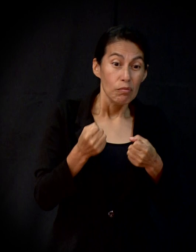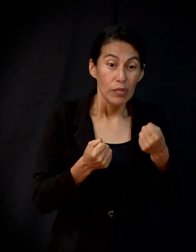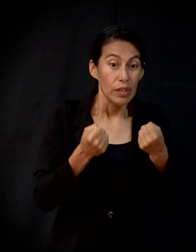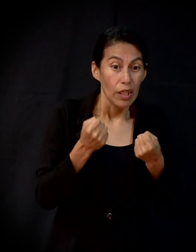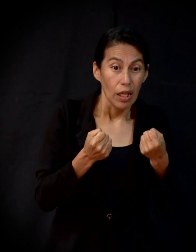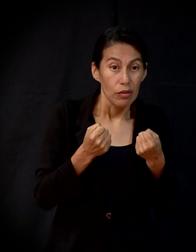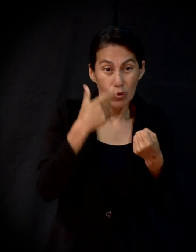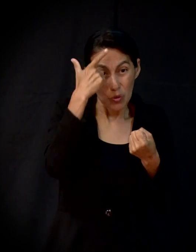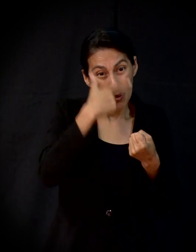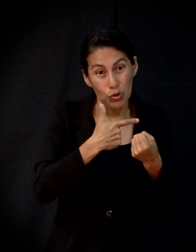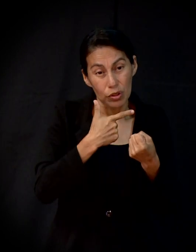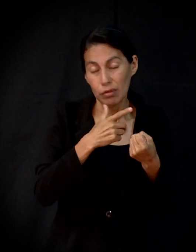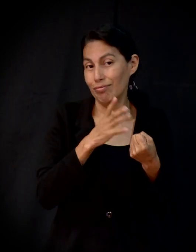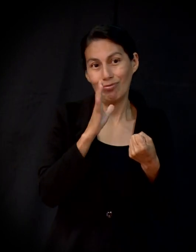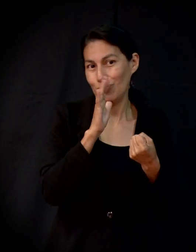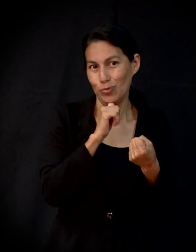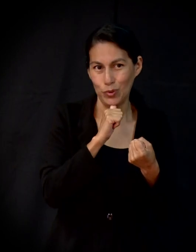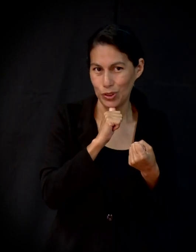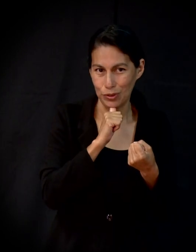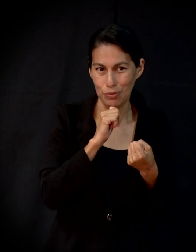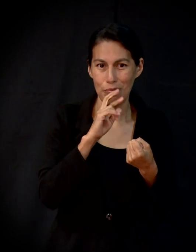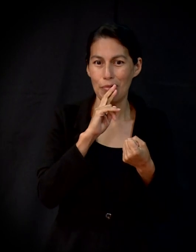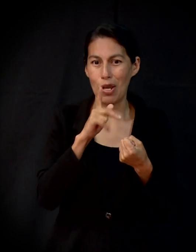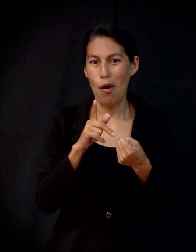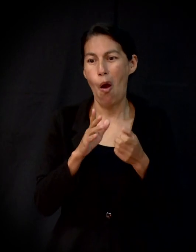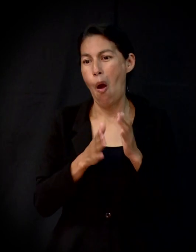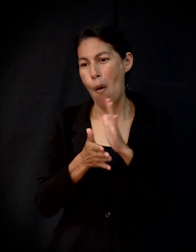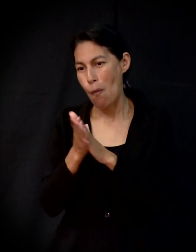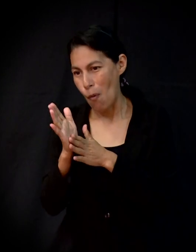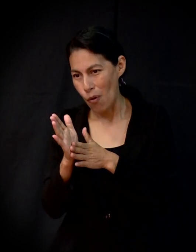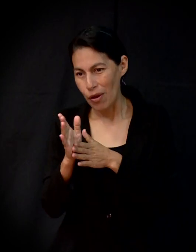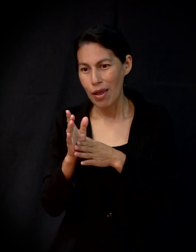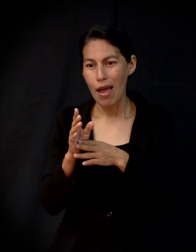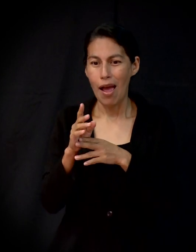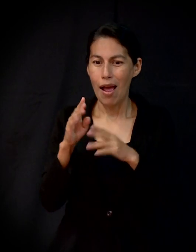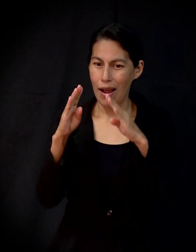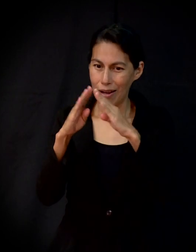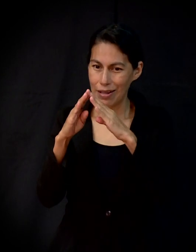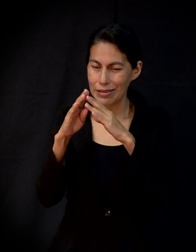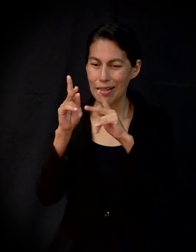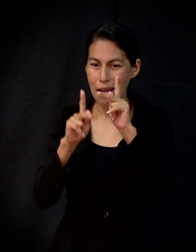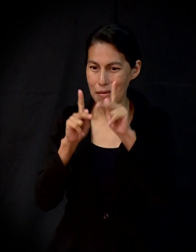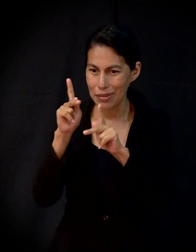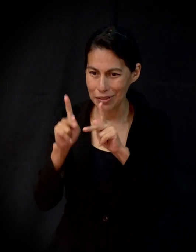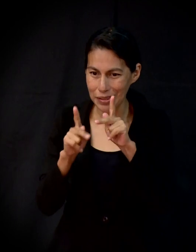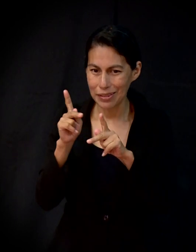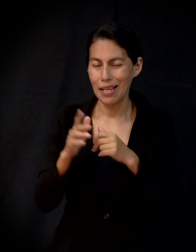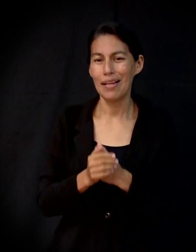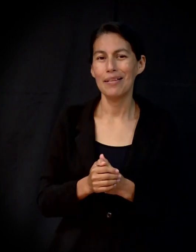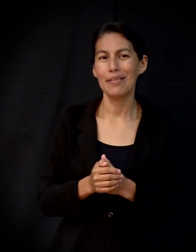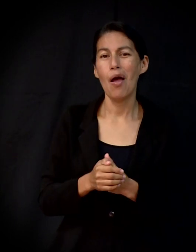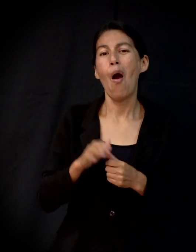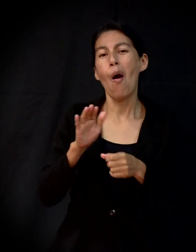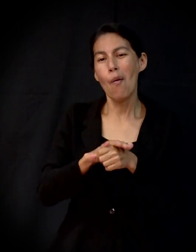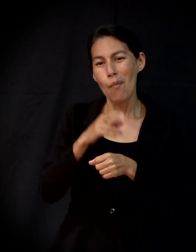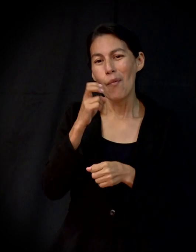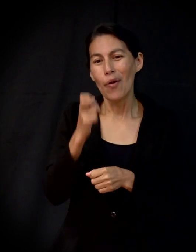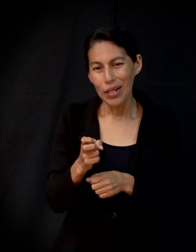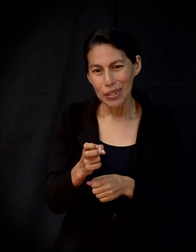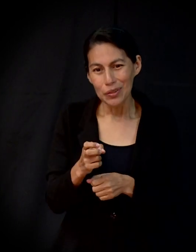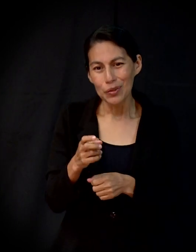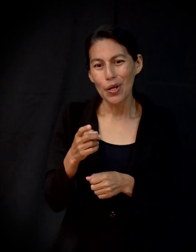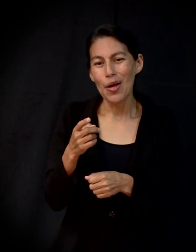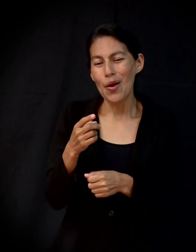a visitarme. Entonces me voy a ir para verlos porque ni lo oscuro era mediodía ni me estaba. Así que esa